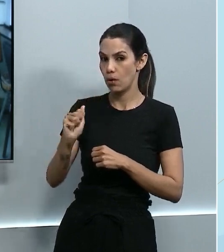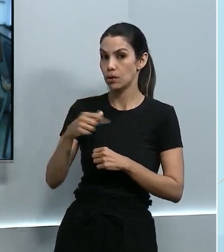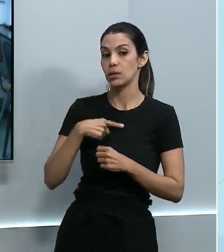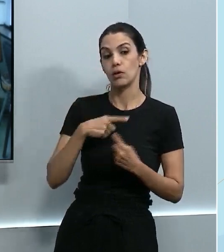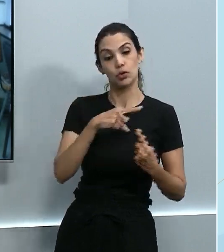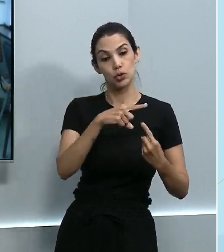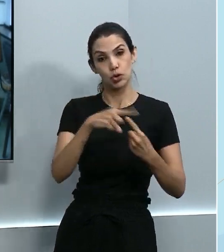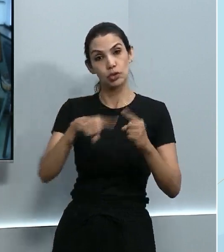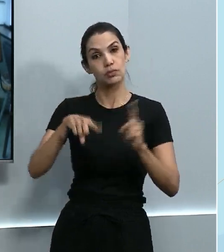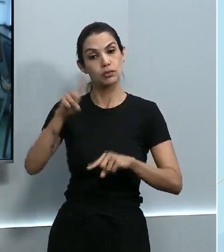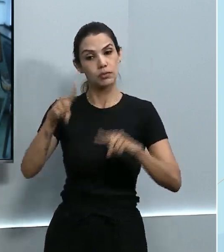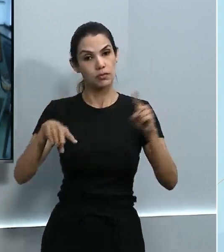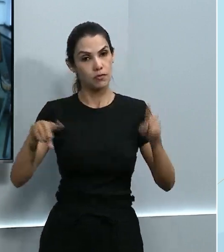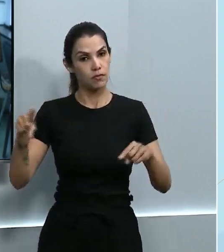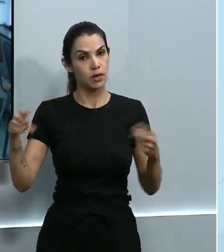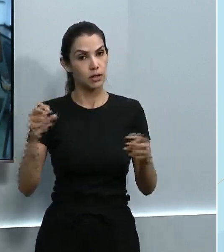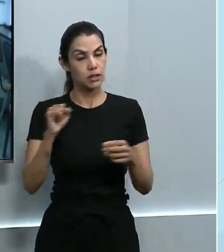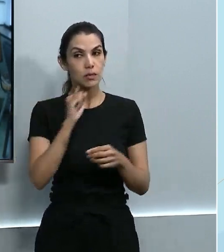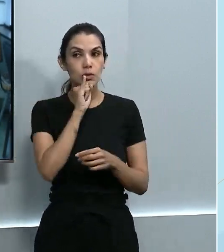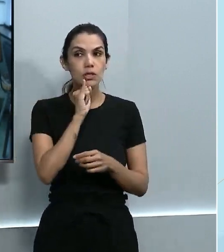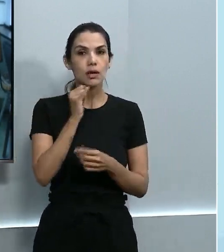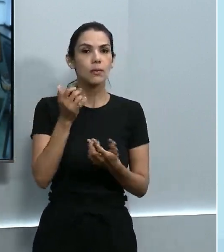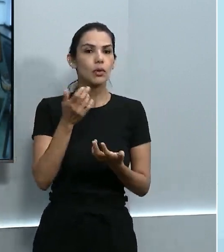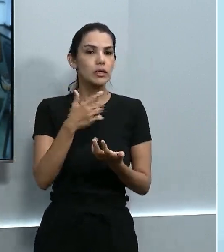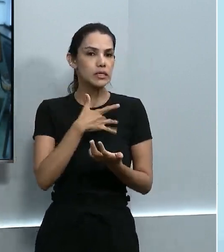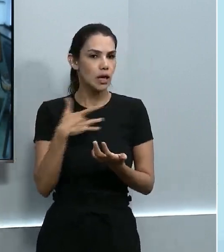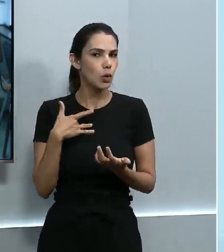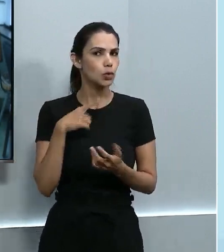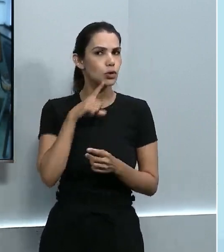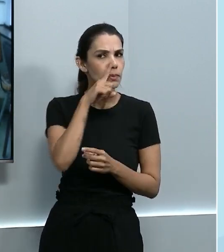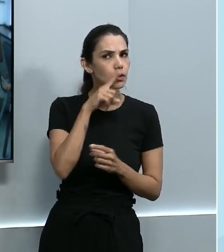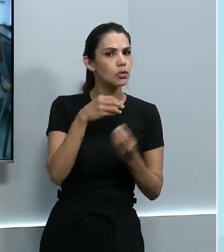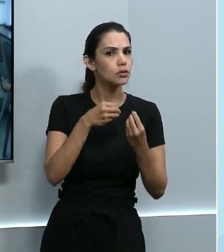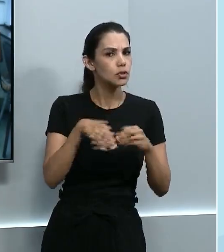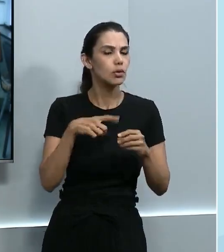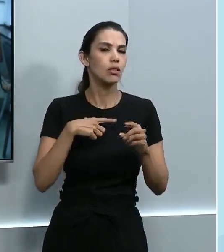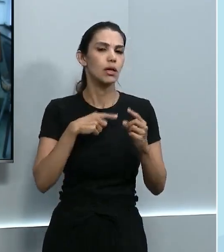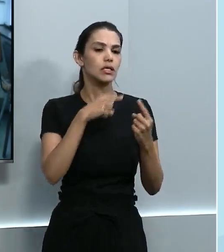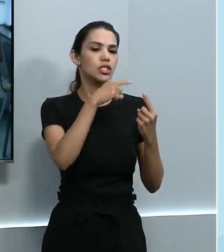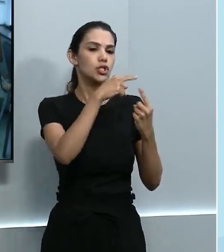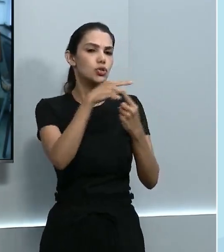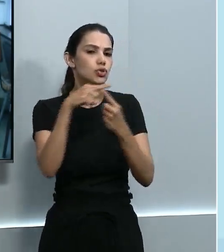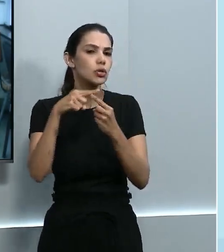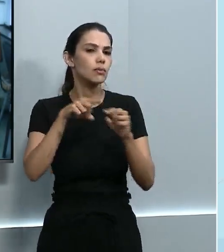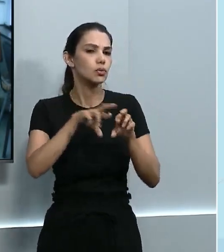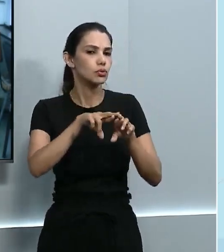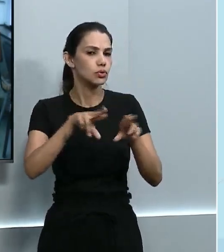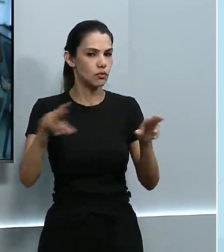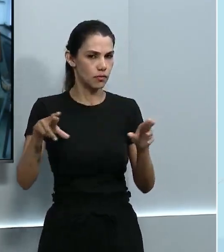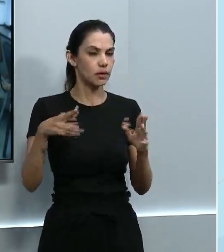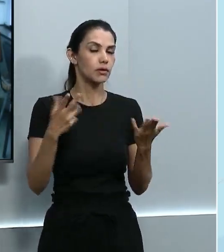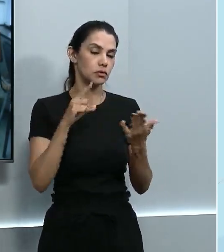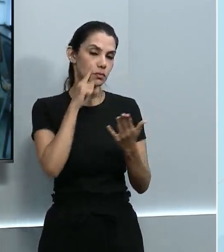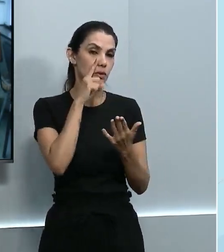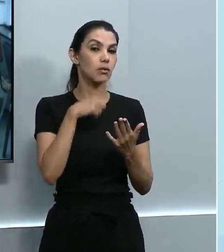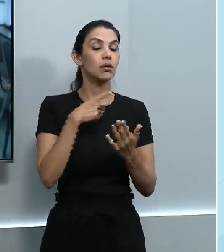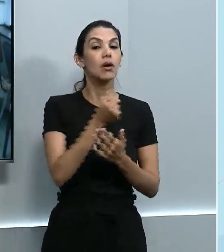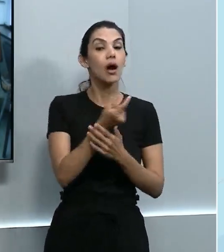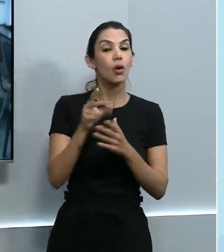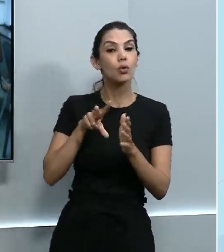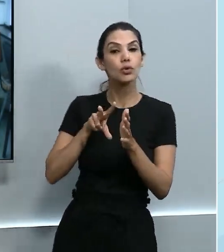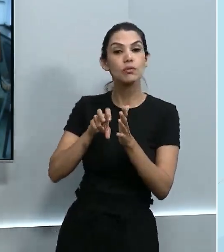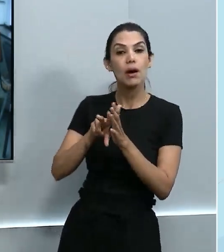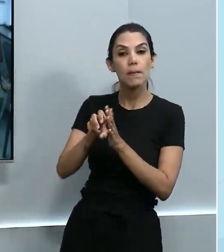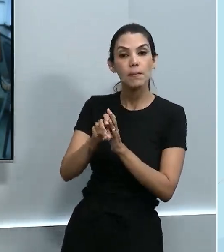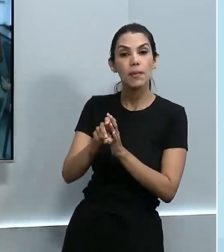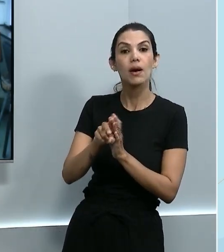põem à nossa saúde, à saúde do ambiente, eles são classificados. E alguns desses micro-organismos têm até um perigo de